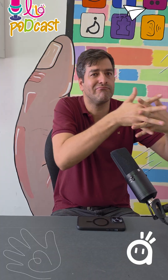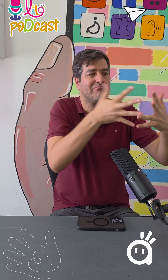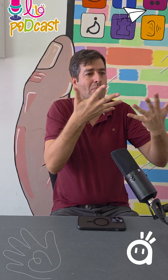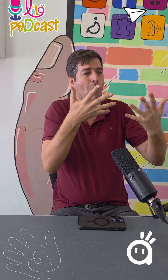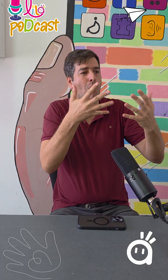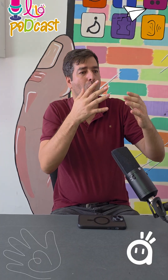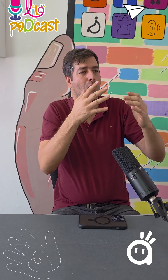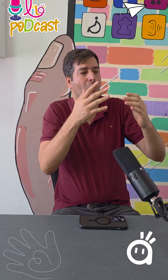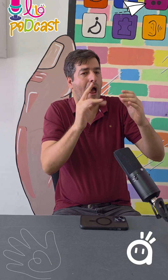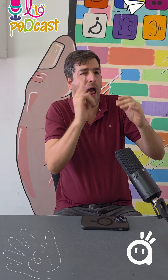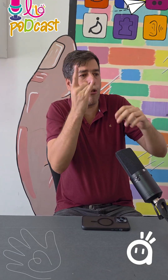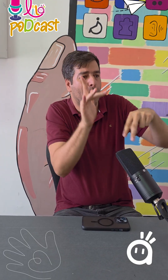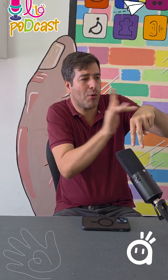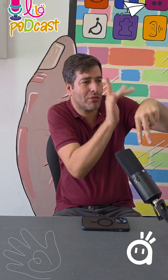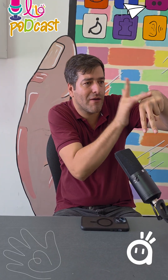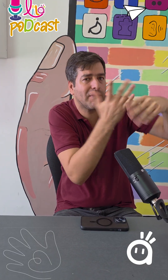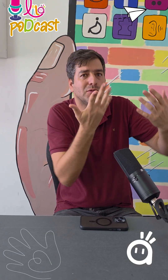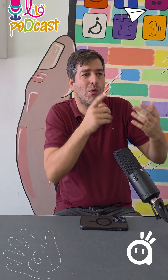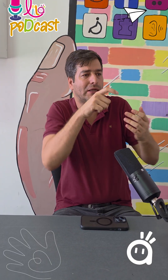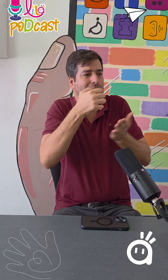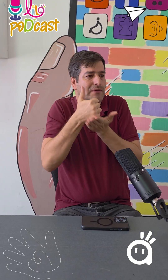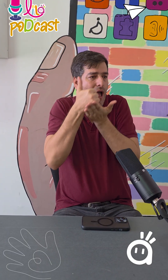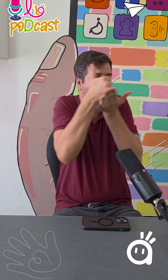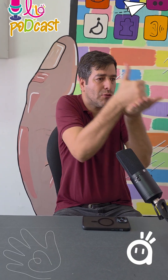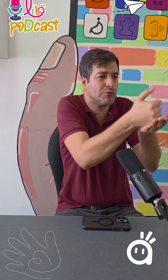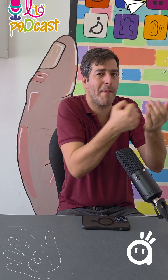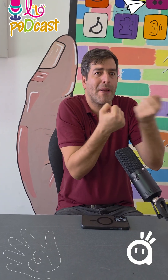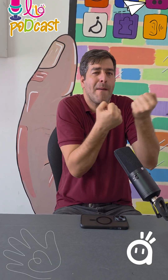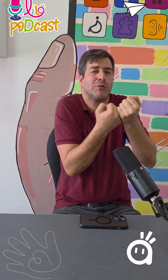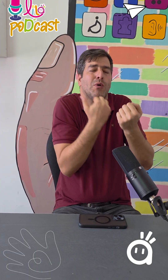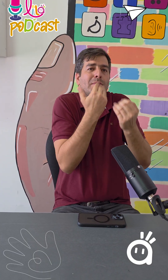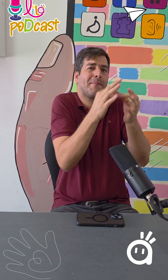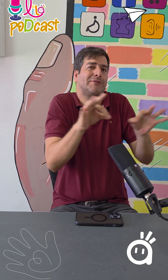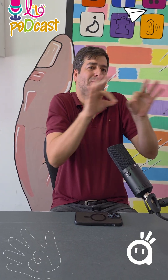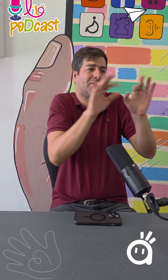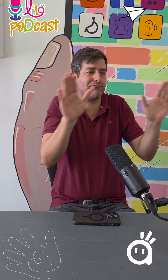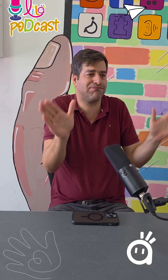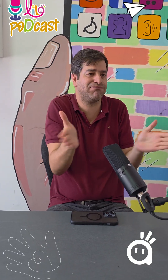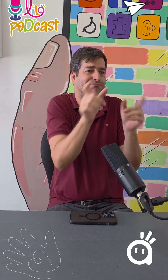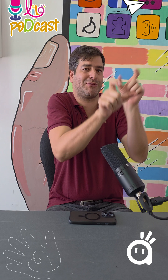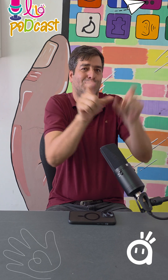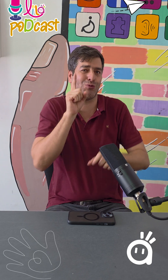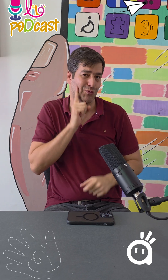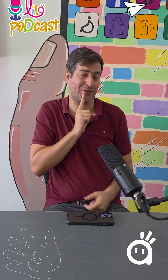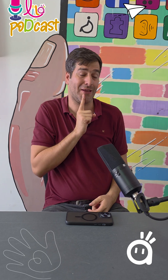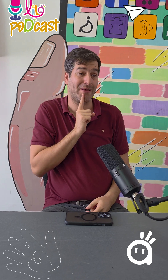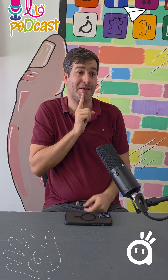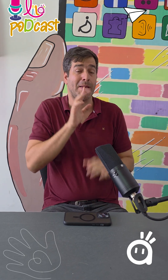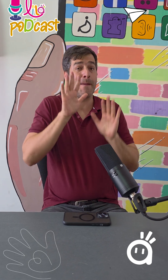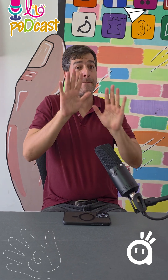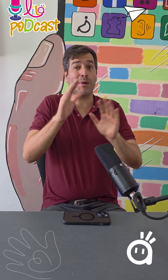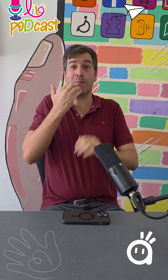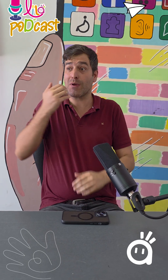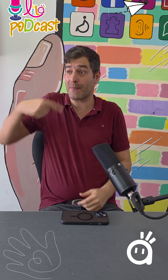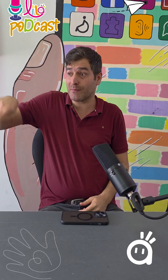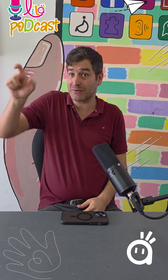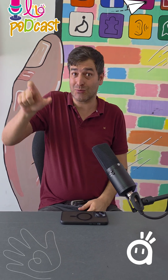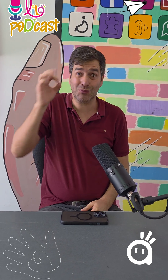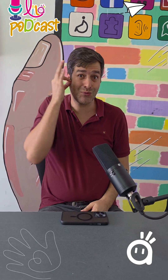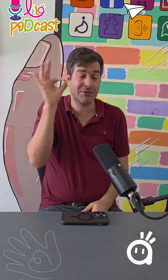su cultura, es su idioma, es su identidad, y por medio de ella ellos pueden acceder a muchos espacios.